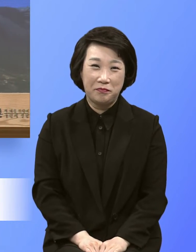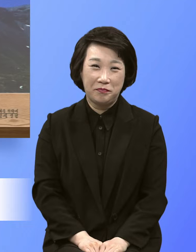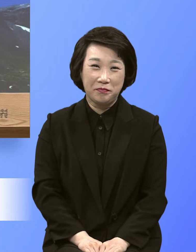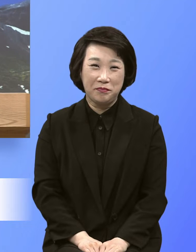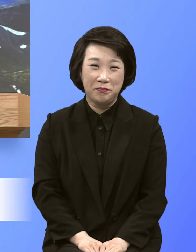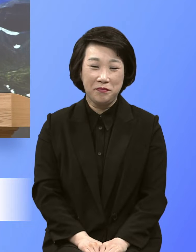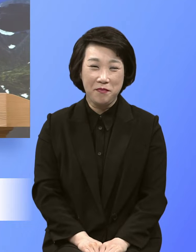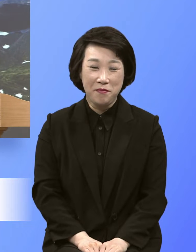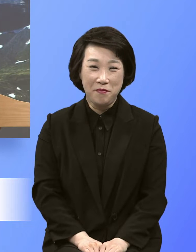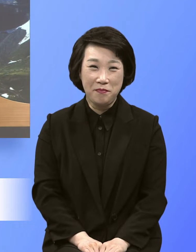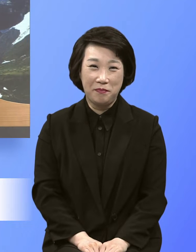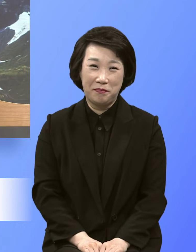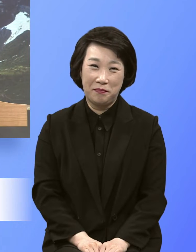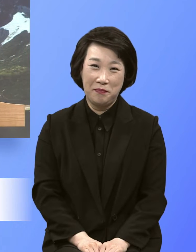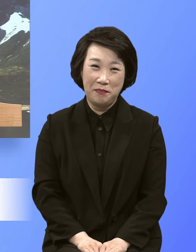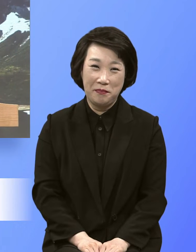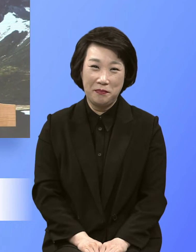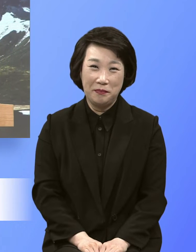예, 생겼어요.